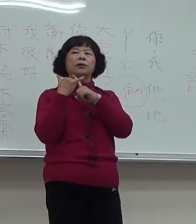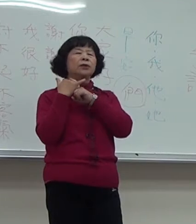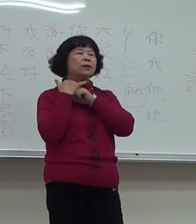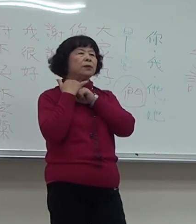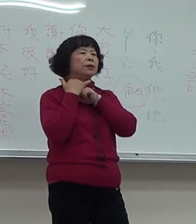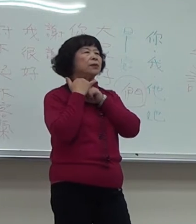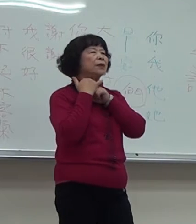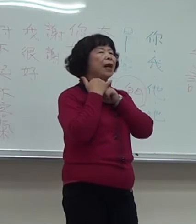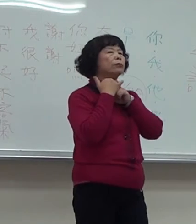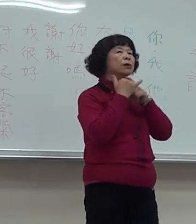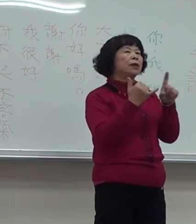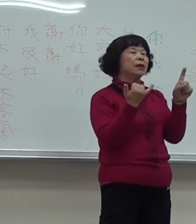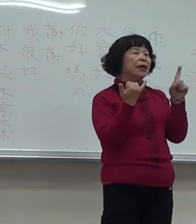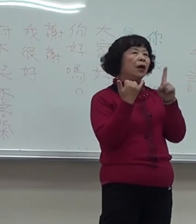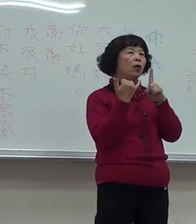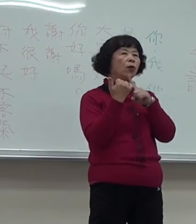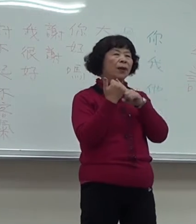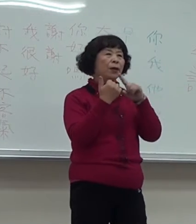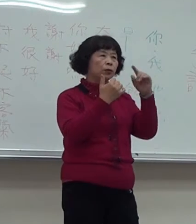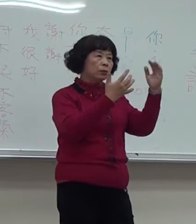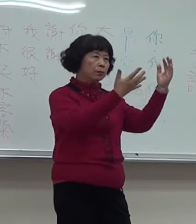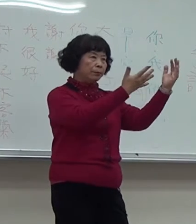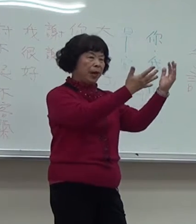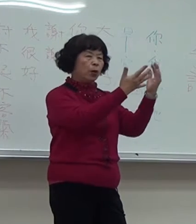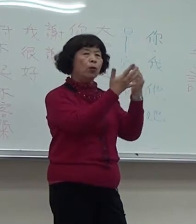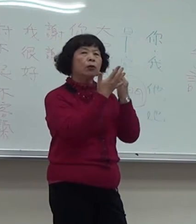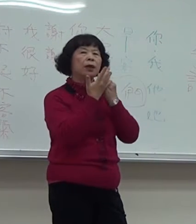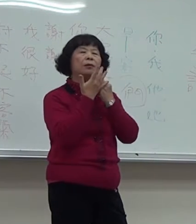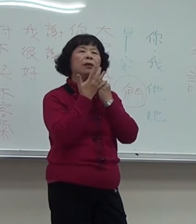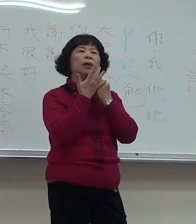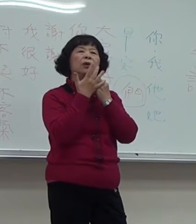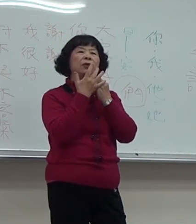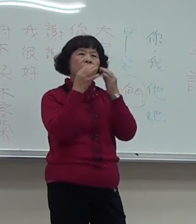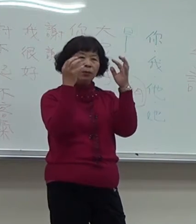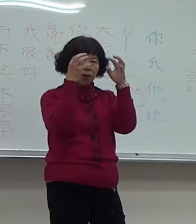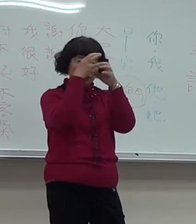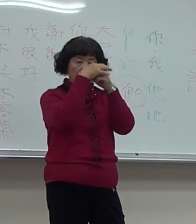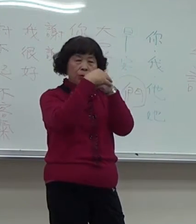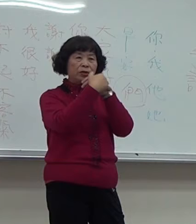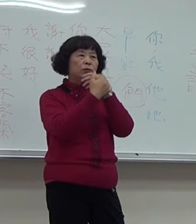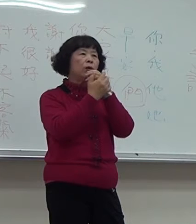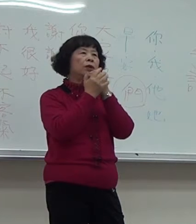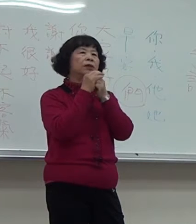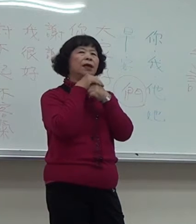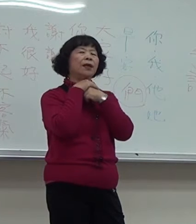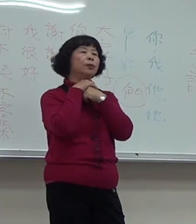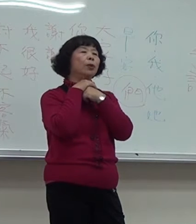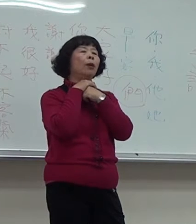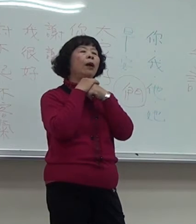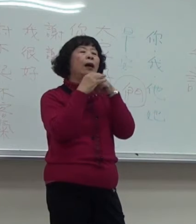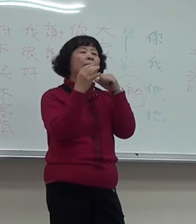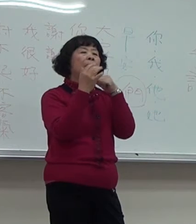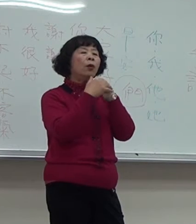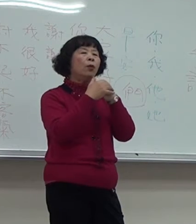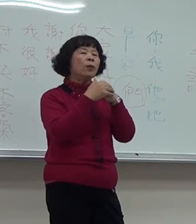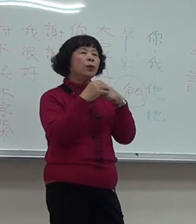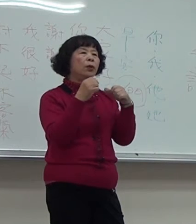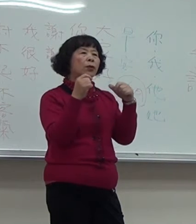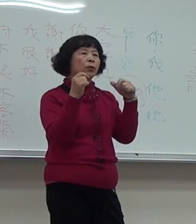是大陆的，然后我们有美国的，所以我们的手语就融合的很多，然后我们又有